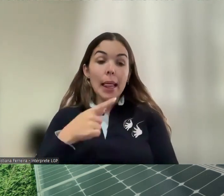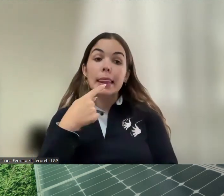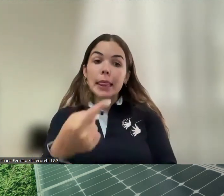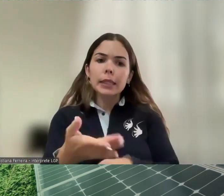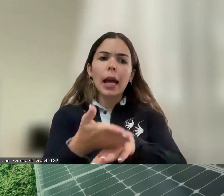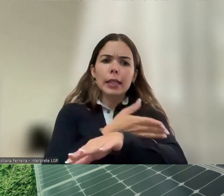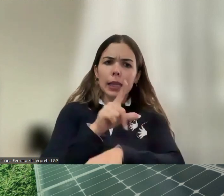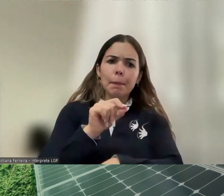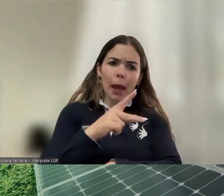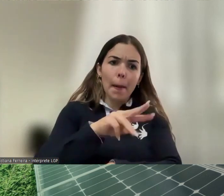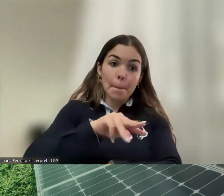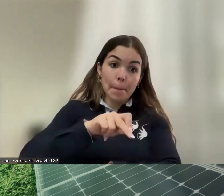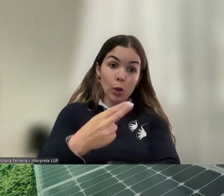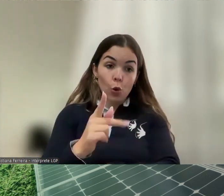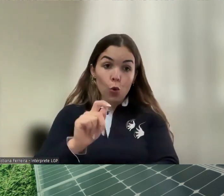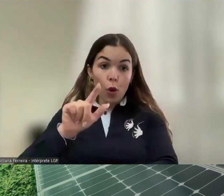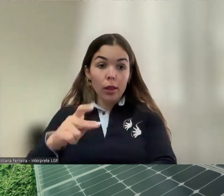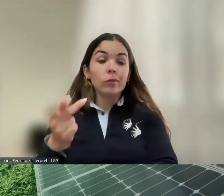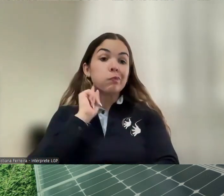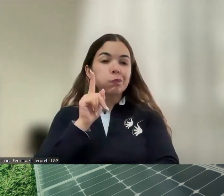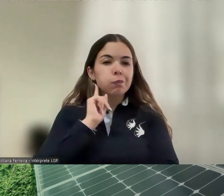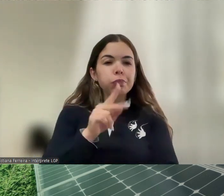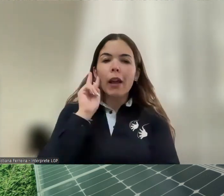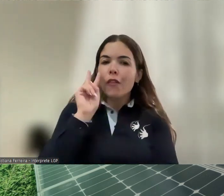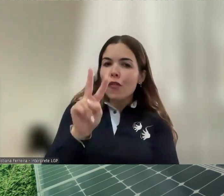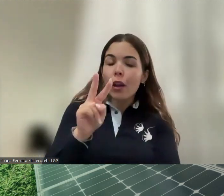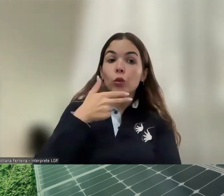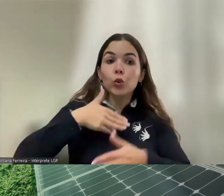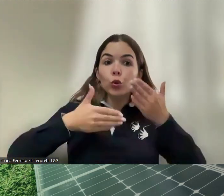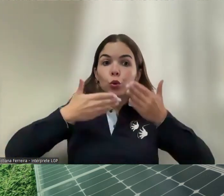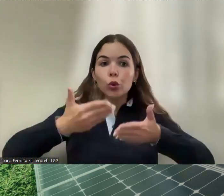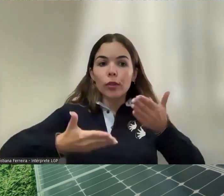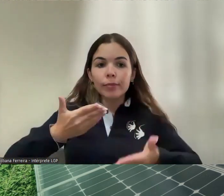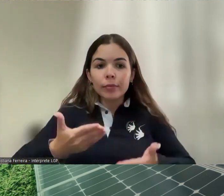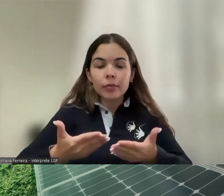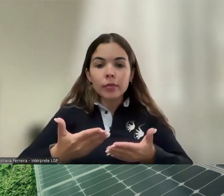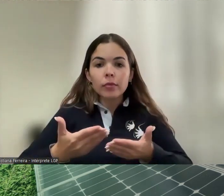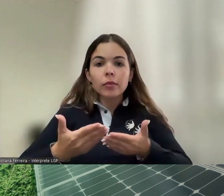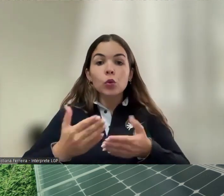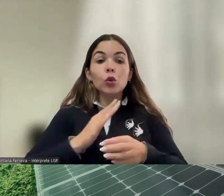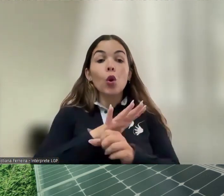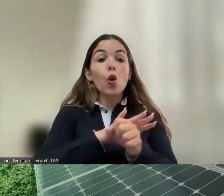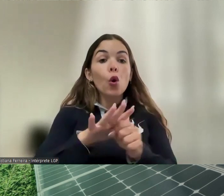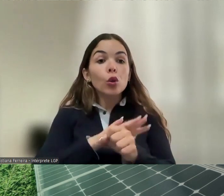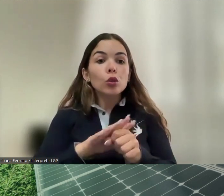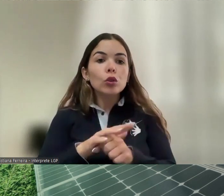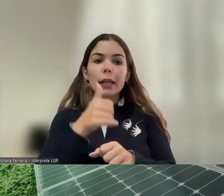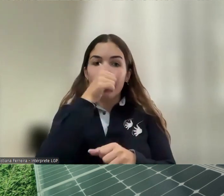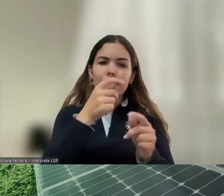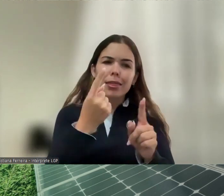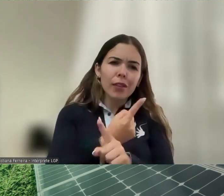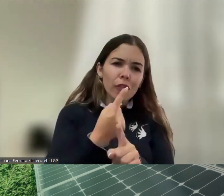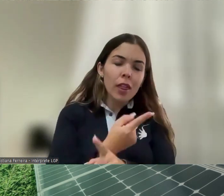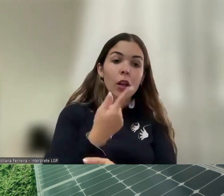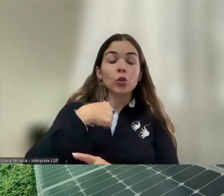Manuela, há aqui uma certa importância de olharmos para a sustentabilidade no contexto das nossas atividades, daquilo